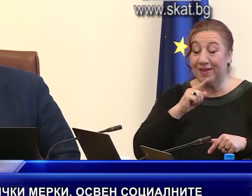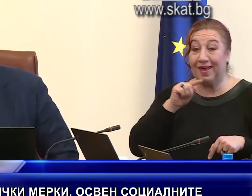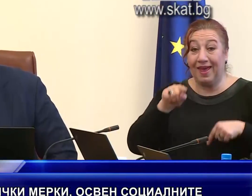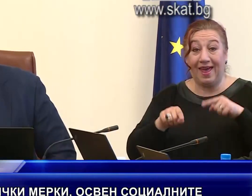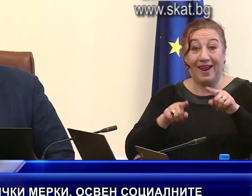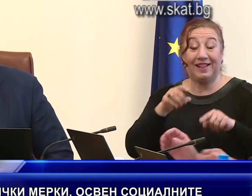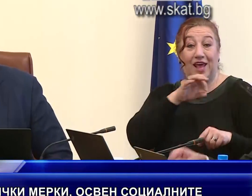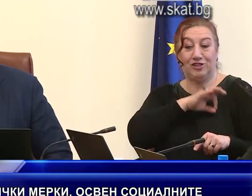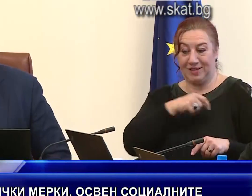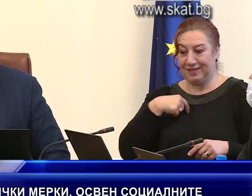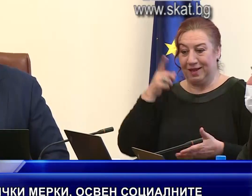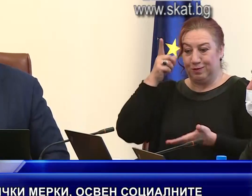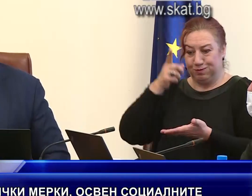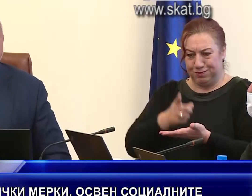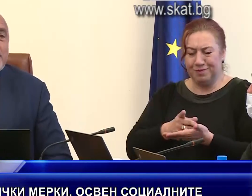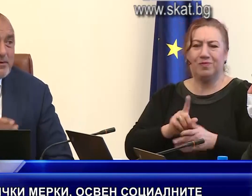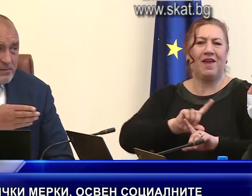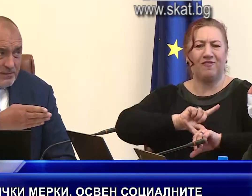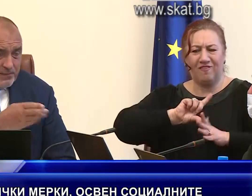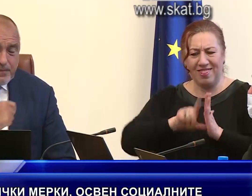разпоредя, веднага да се случи,